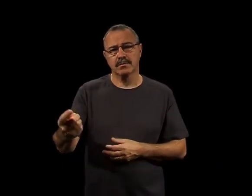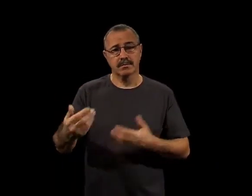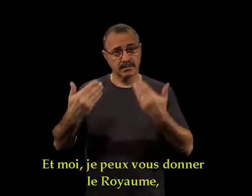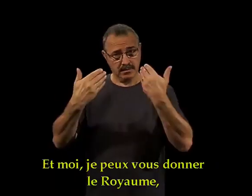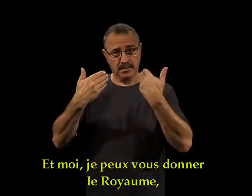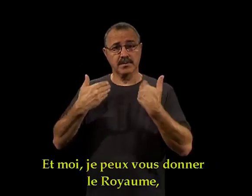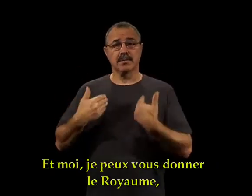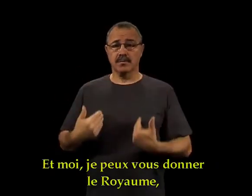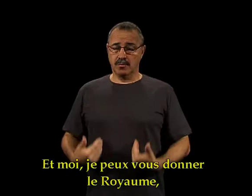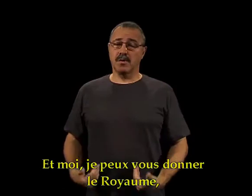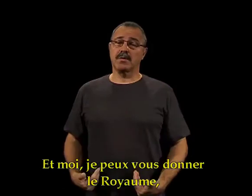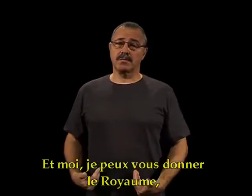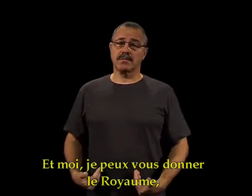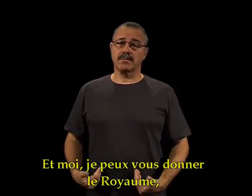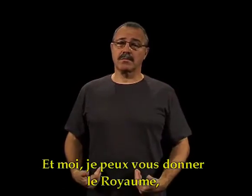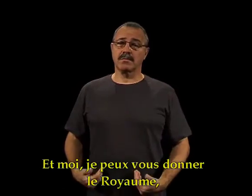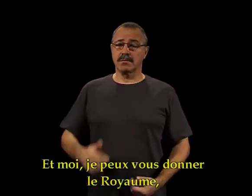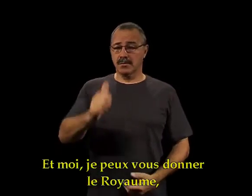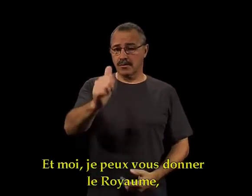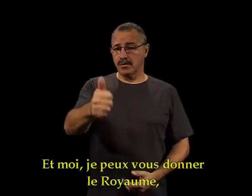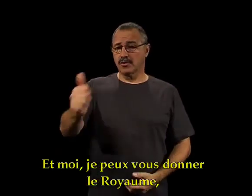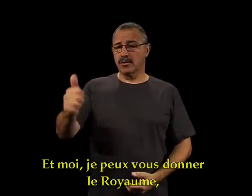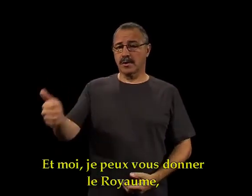Et moi, je peux vous donner le royaume